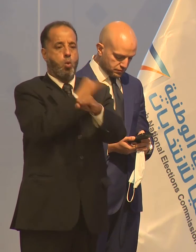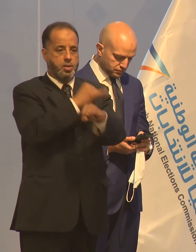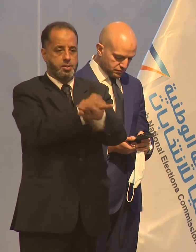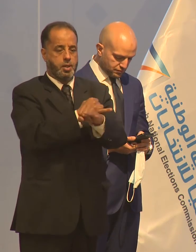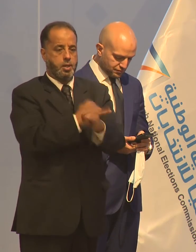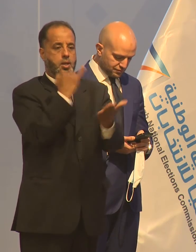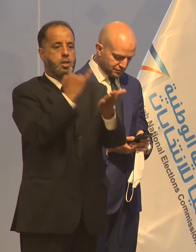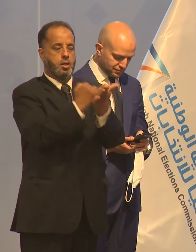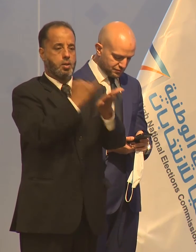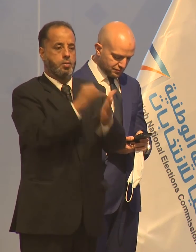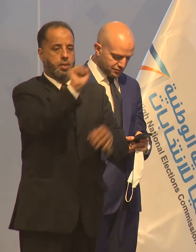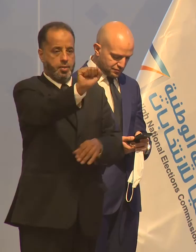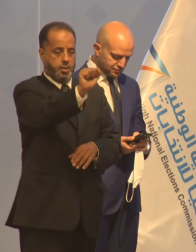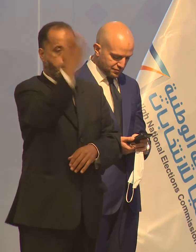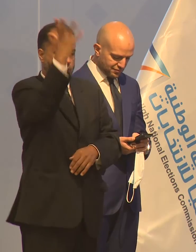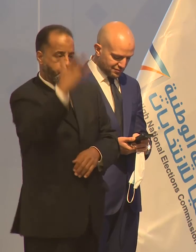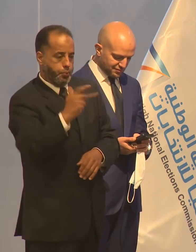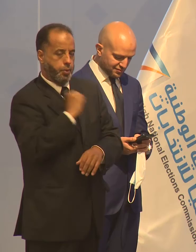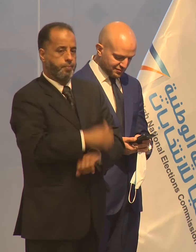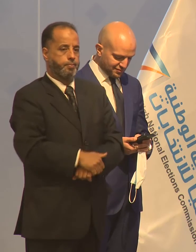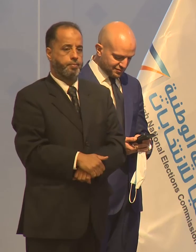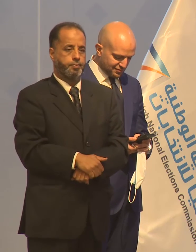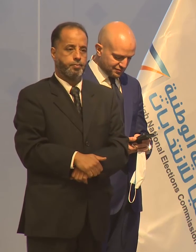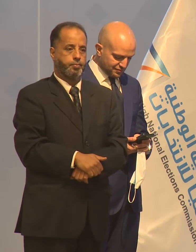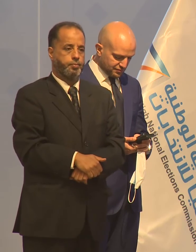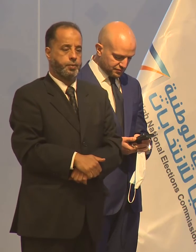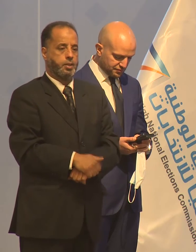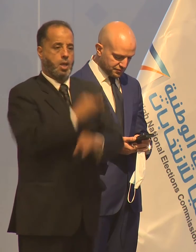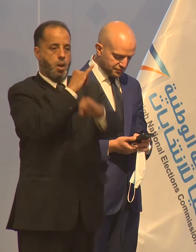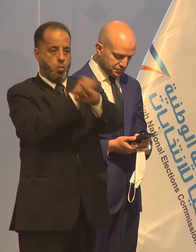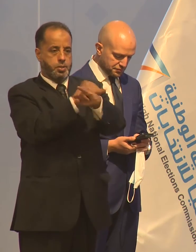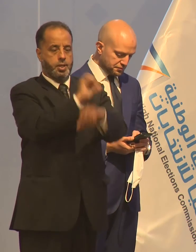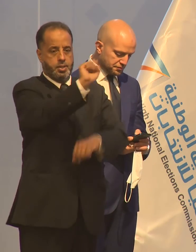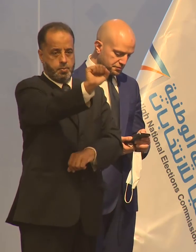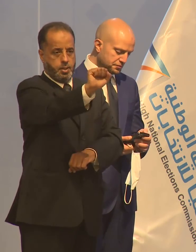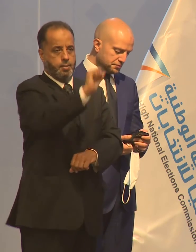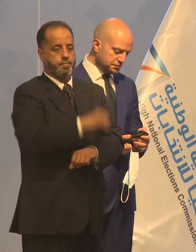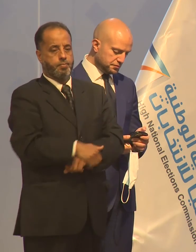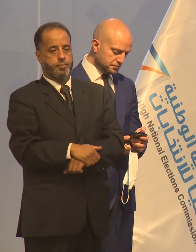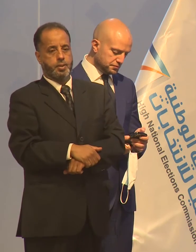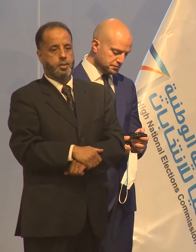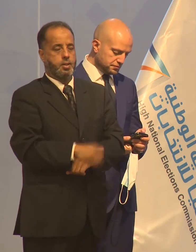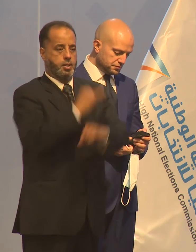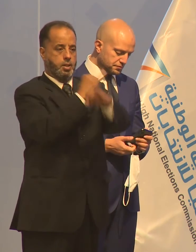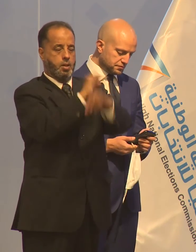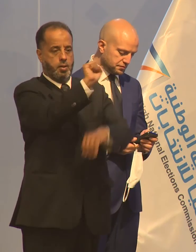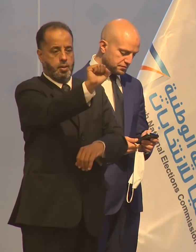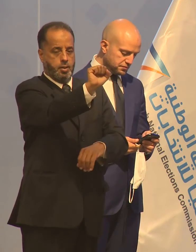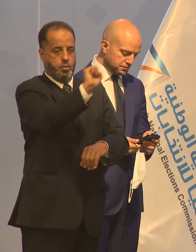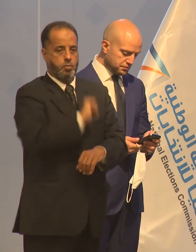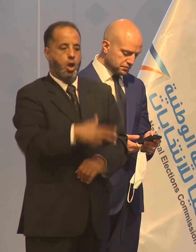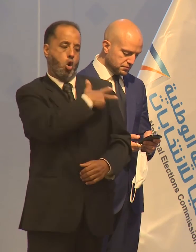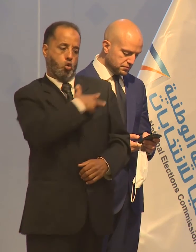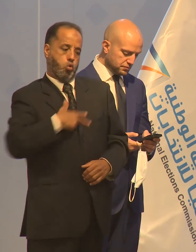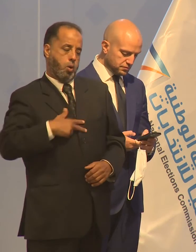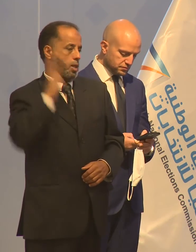هي مصلحة الإحصاء والتعداد. هذه المؤسسة رسمية مؤسسة تتبع